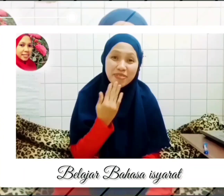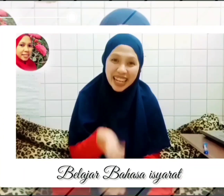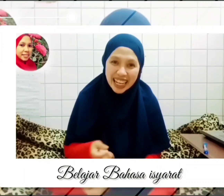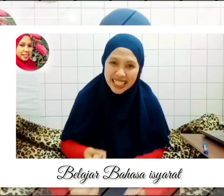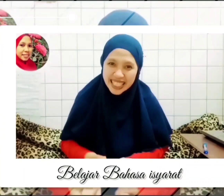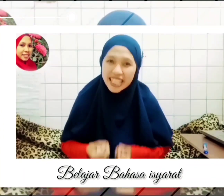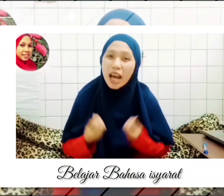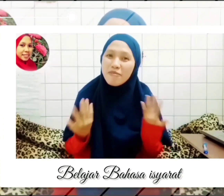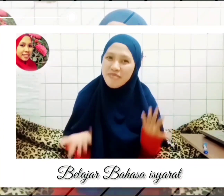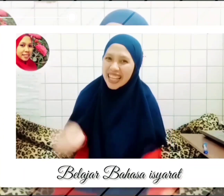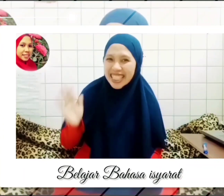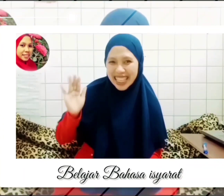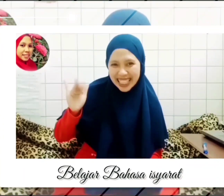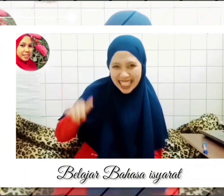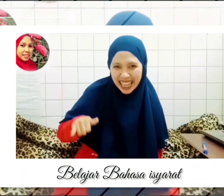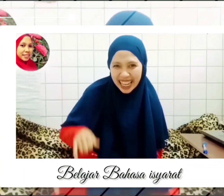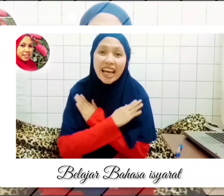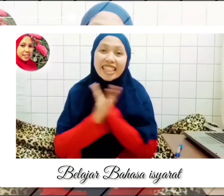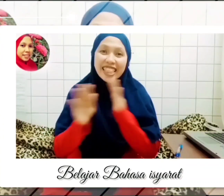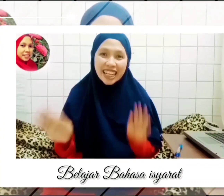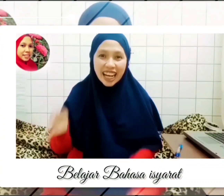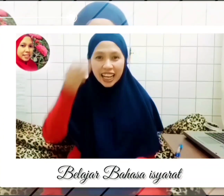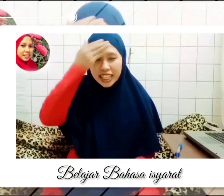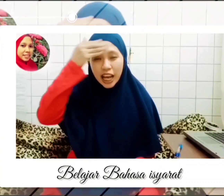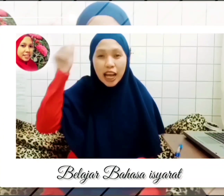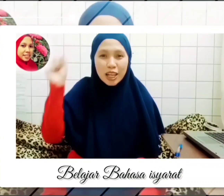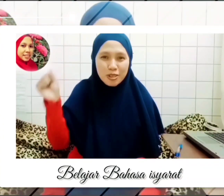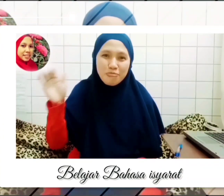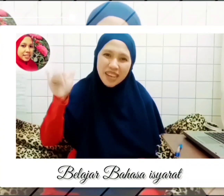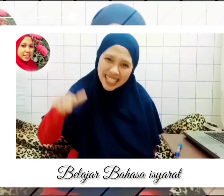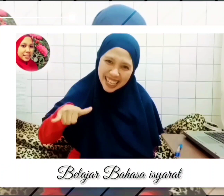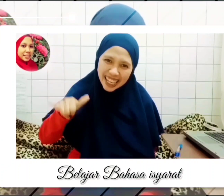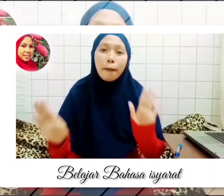Terima kasih banyak ya. Jangan lupa ya